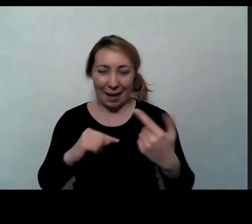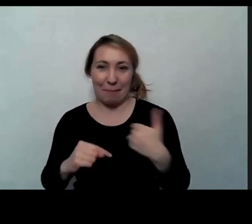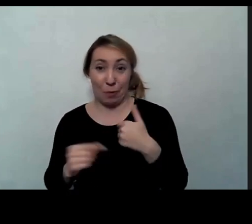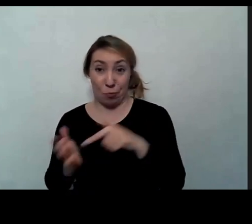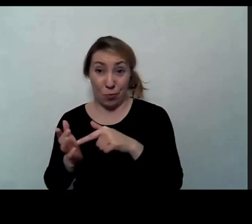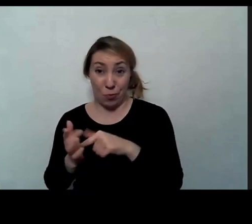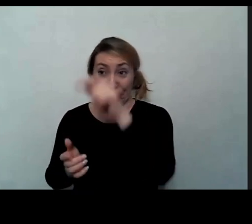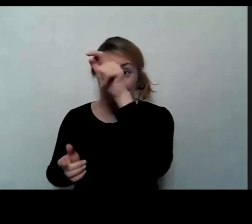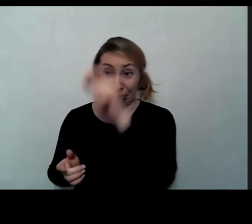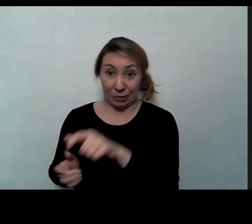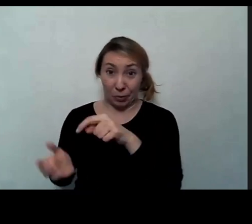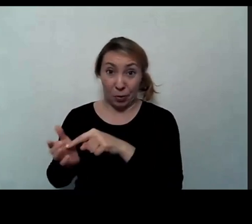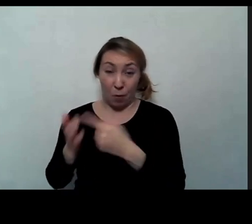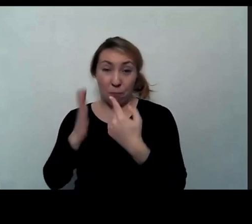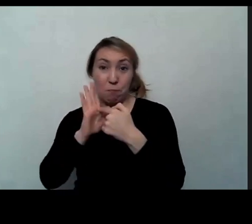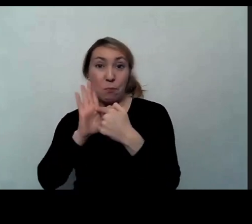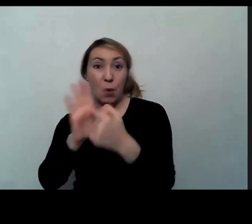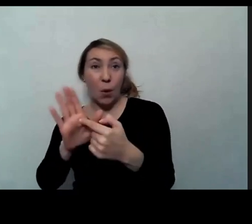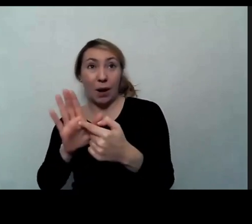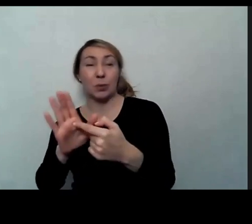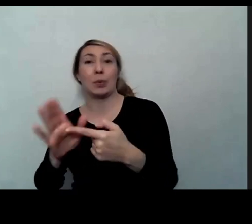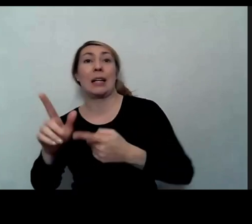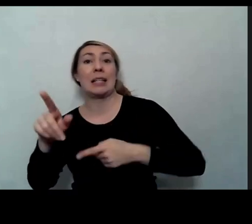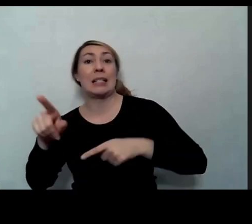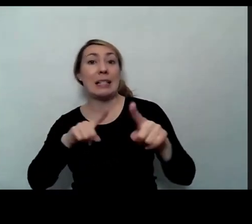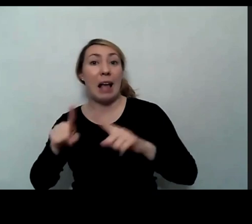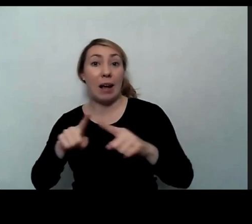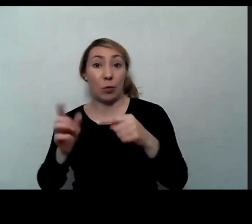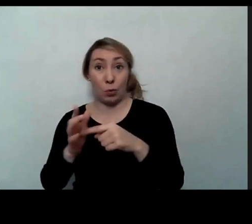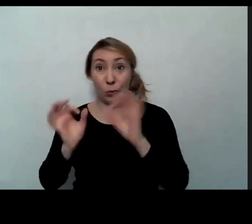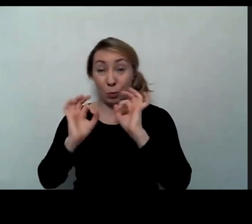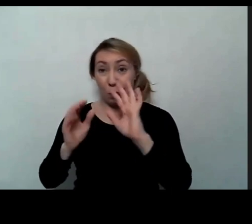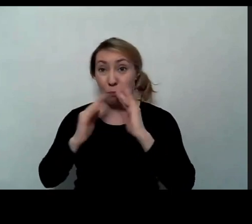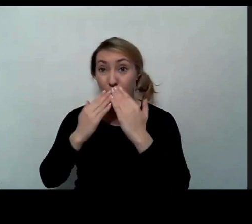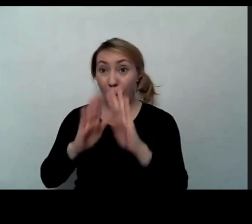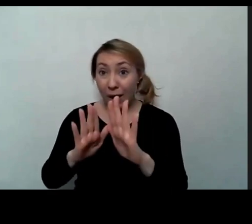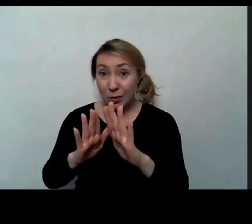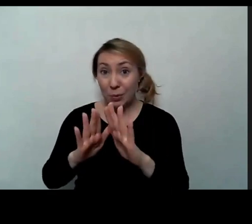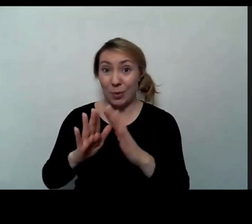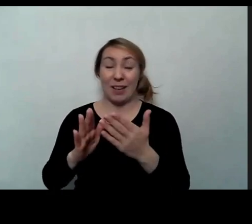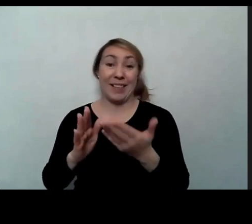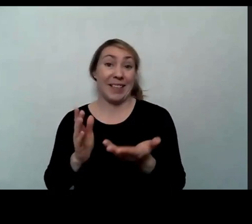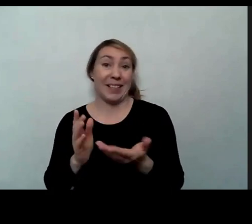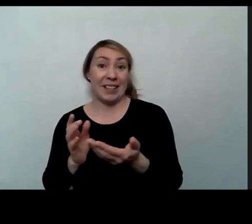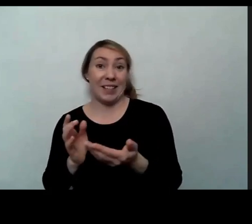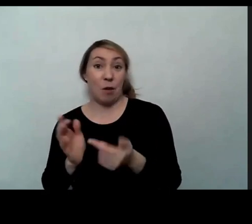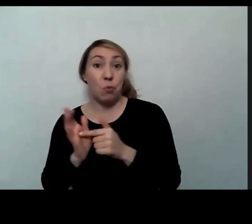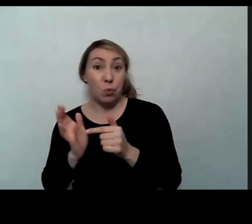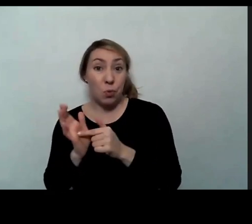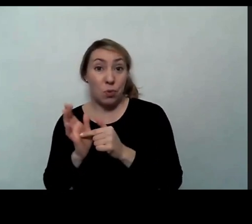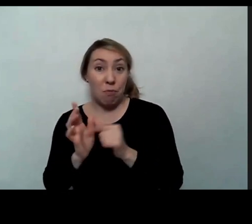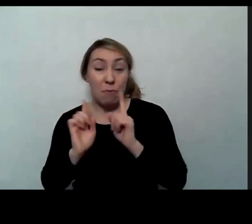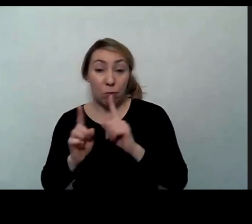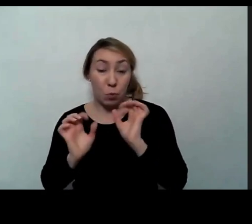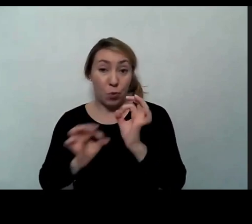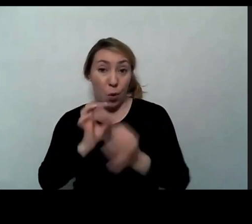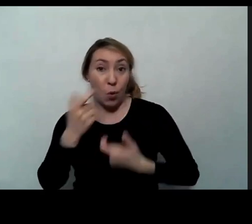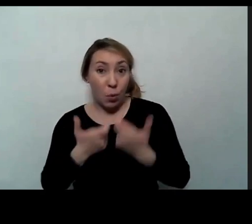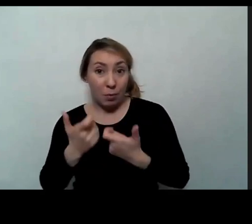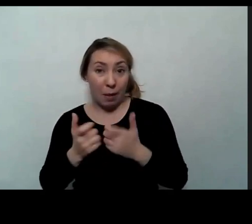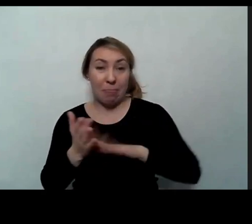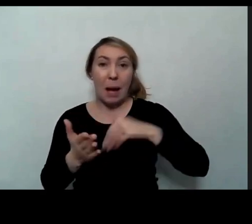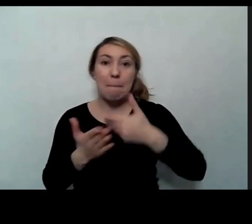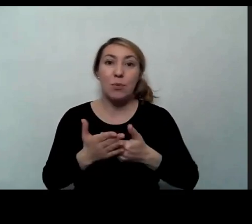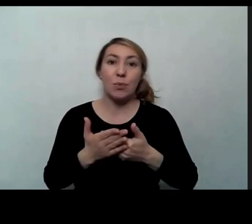ta osoba, która ma przedstawiać jakiś znak, jest dobrze zaprezentowana, czy to w ogóle jest dobrze zrobione. Na przykład